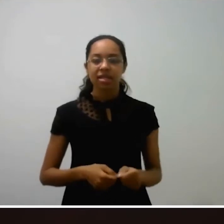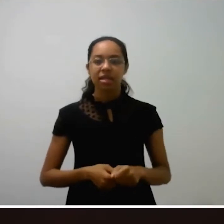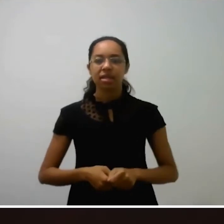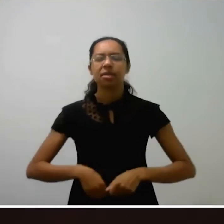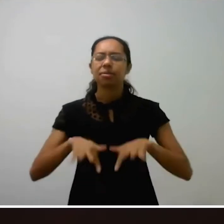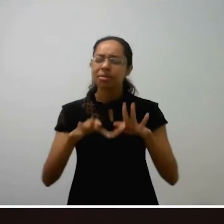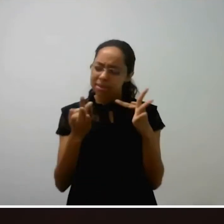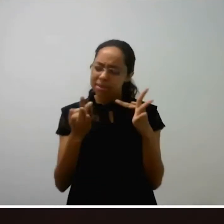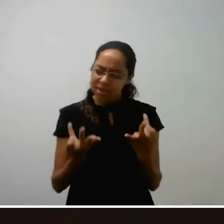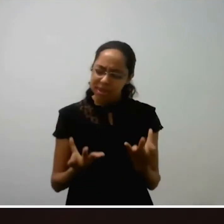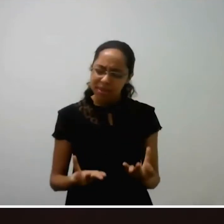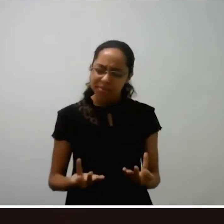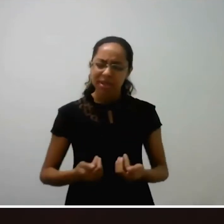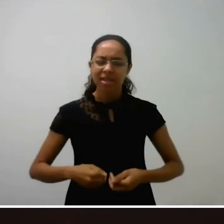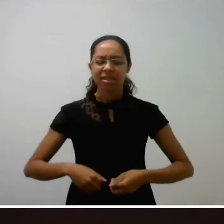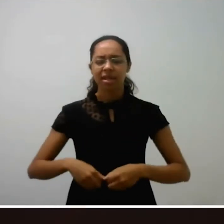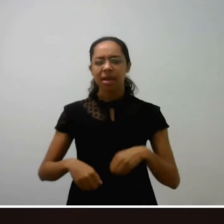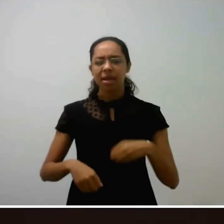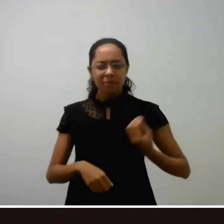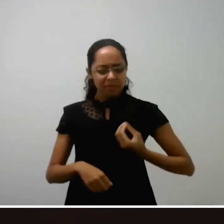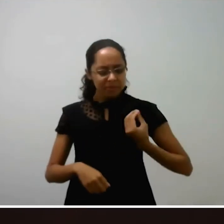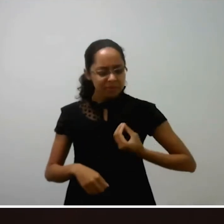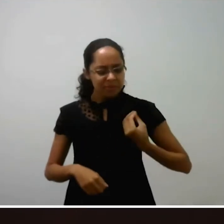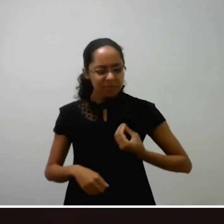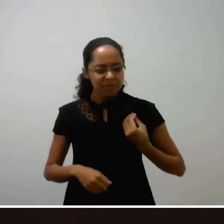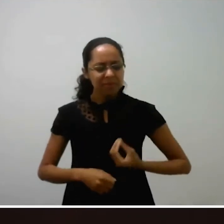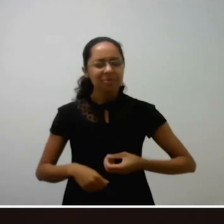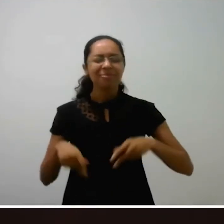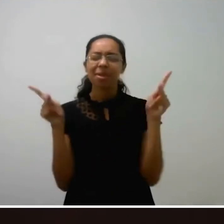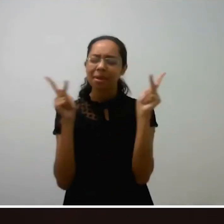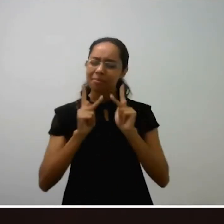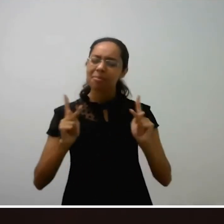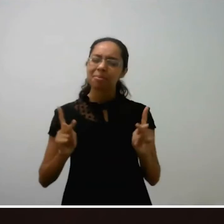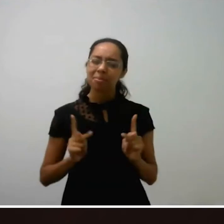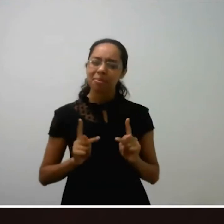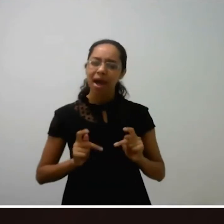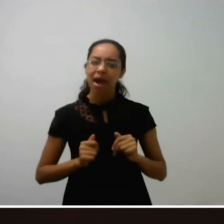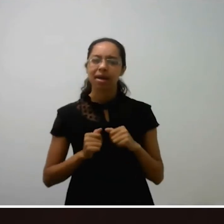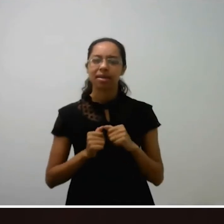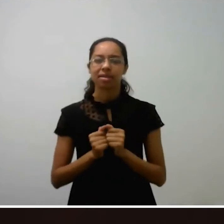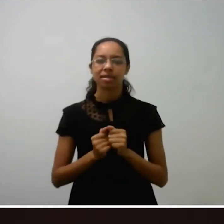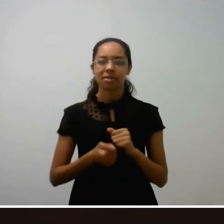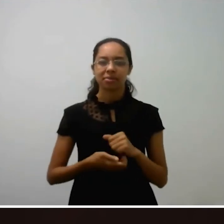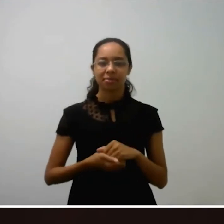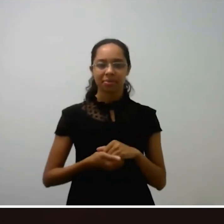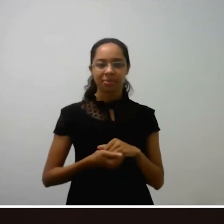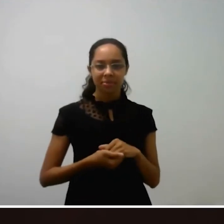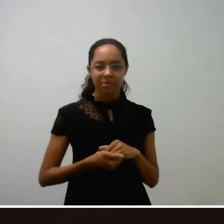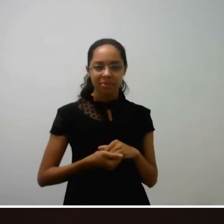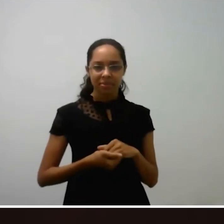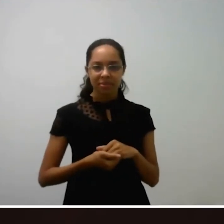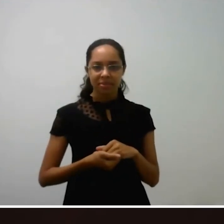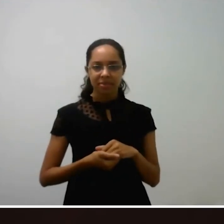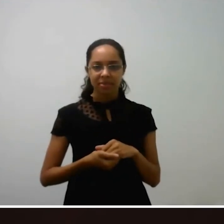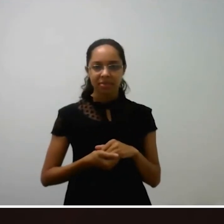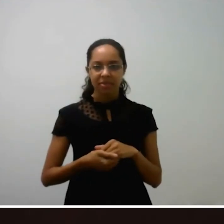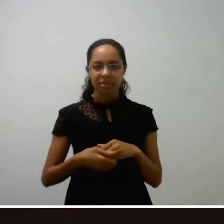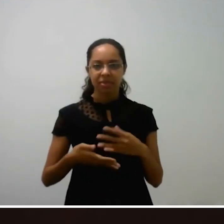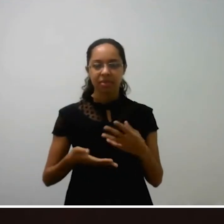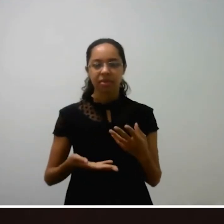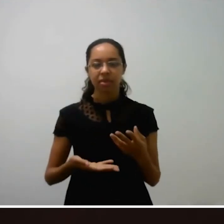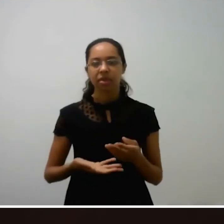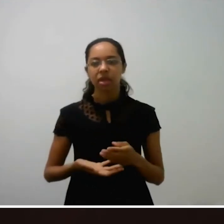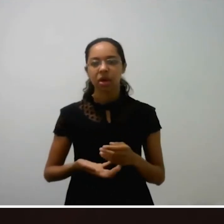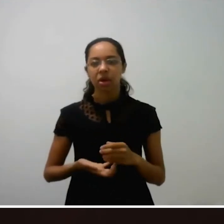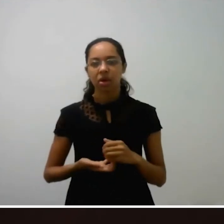que manifestavam no período inicial parece não ter despertado a